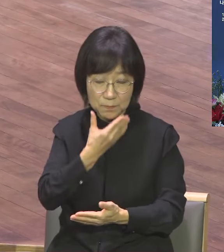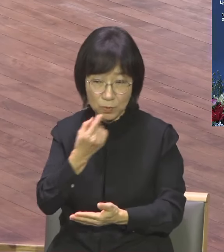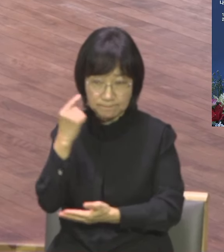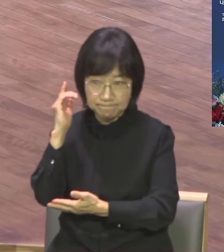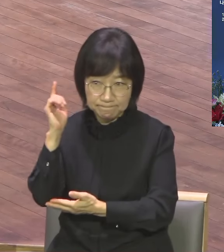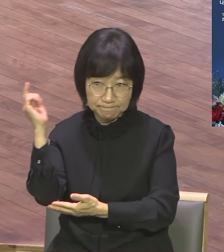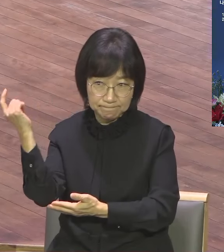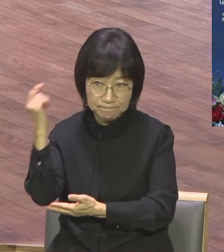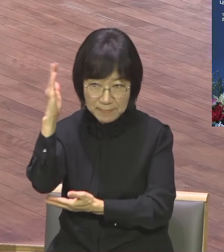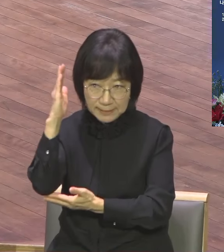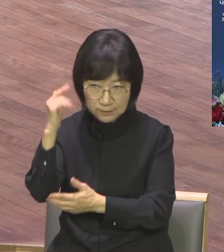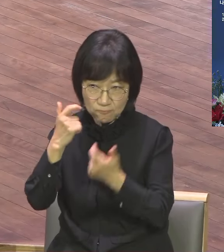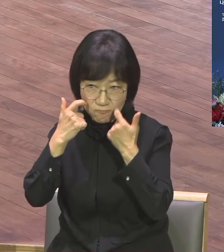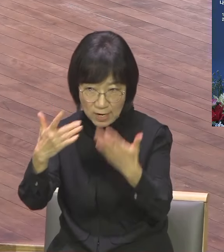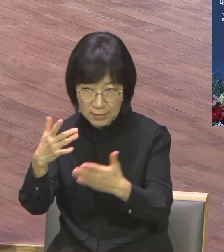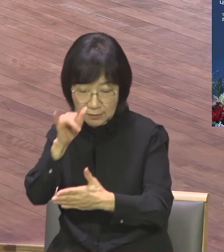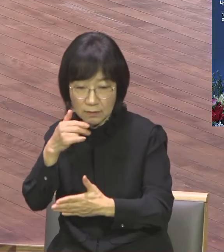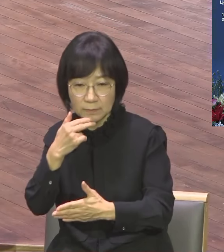신부리란 뜻이에요.